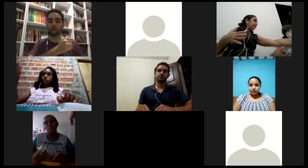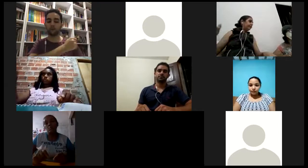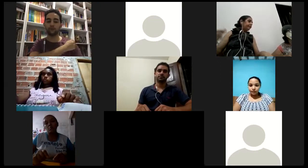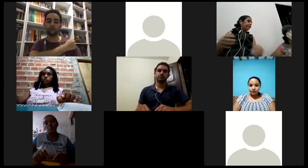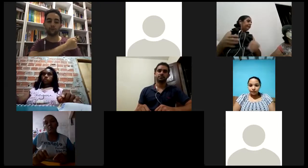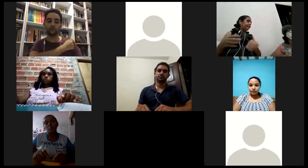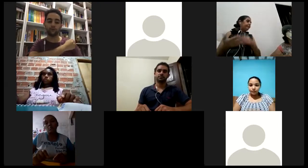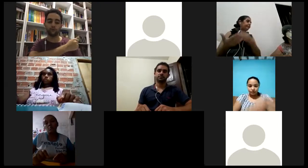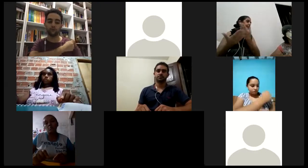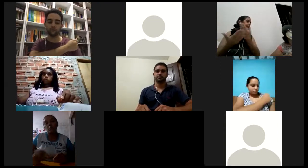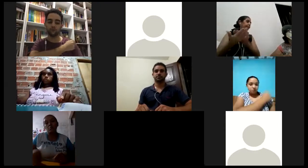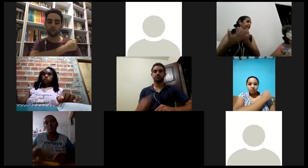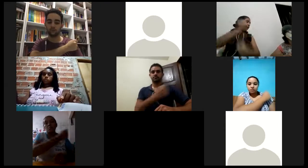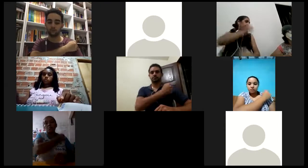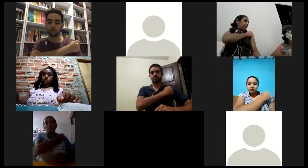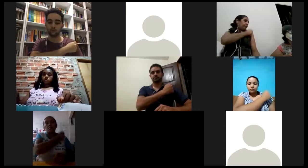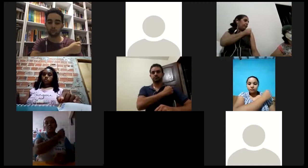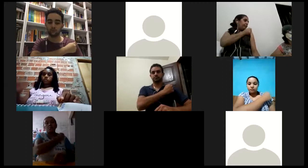Aluno.